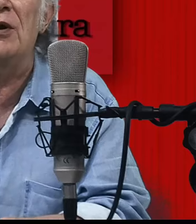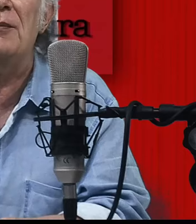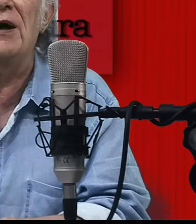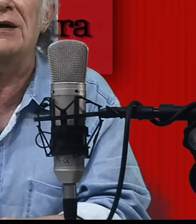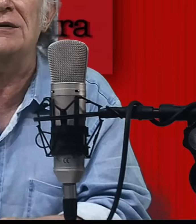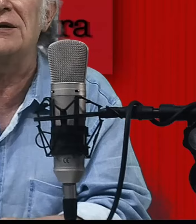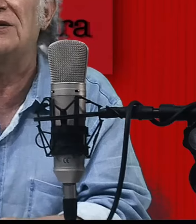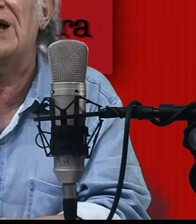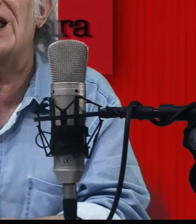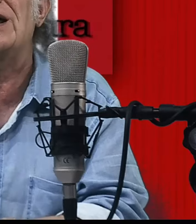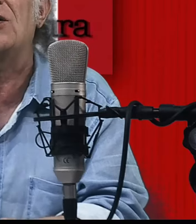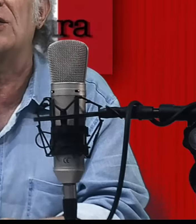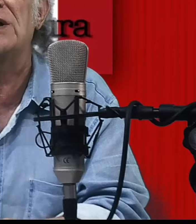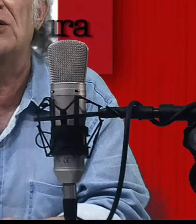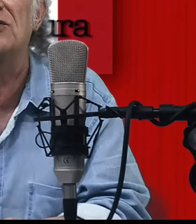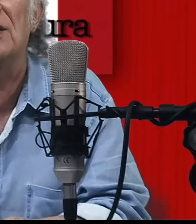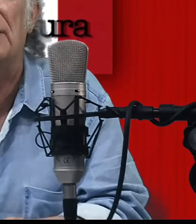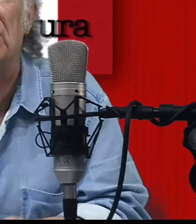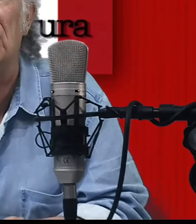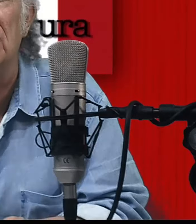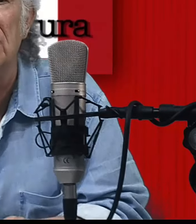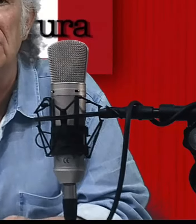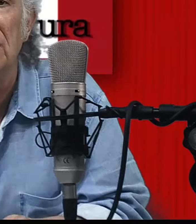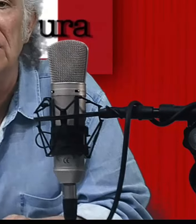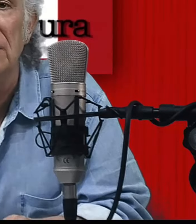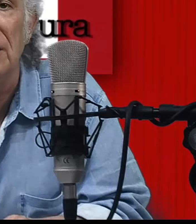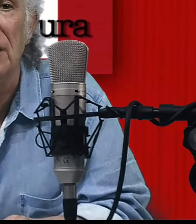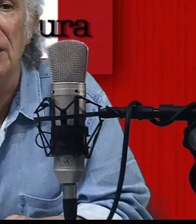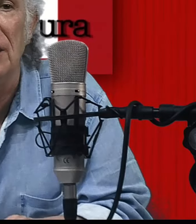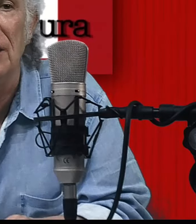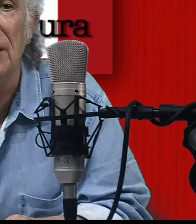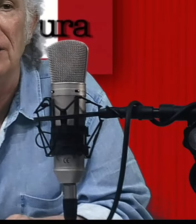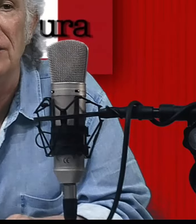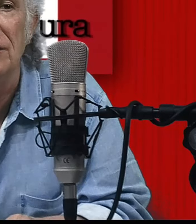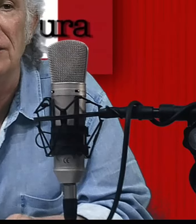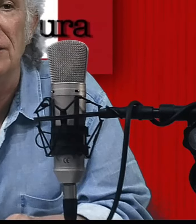el programa se alargue con estas cosas, pero